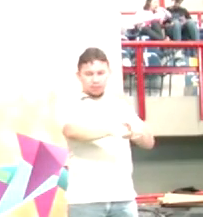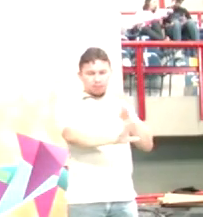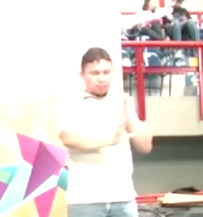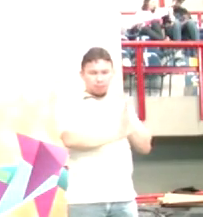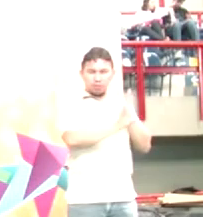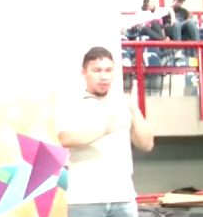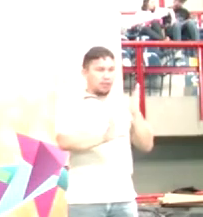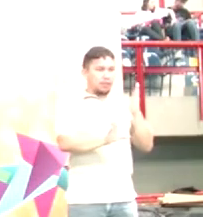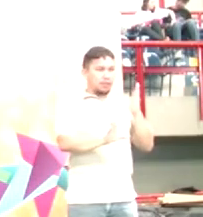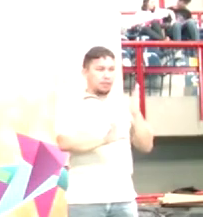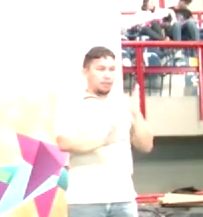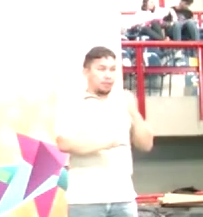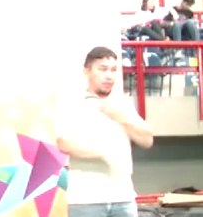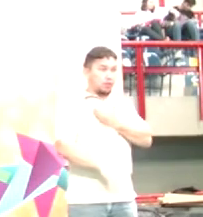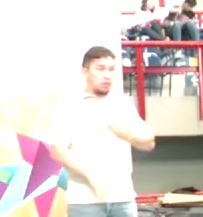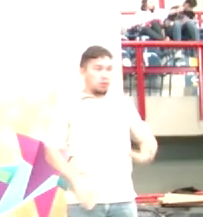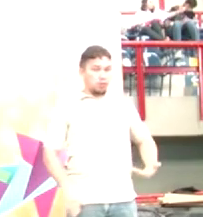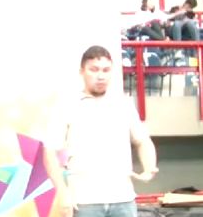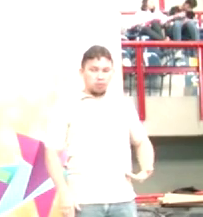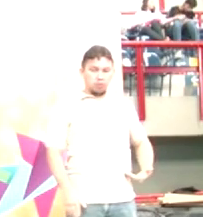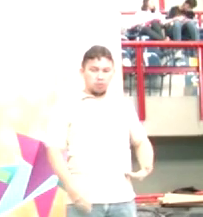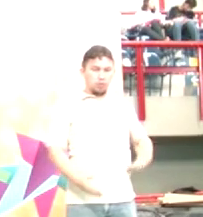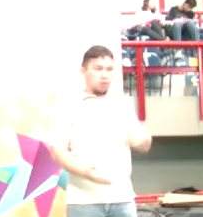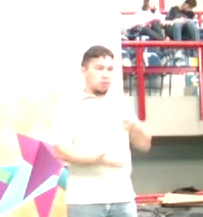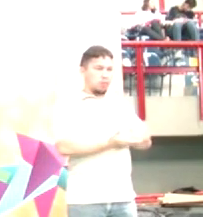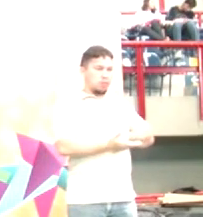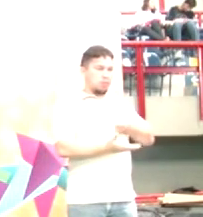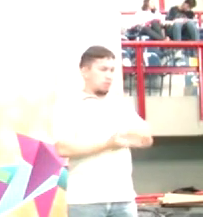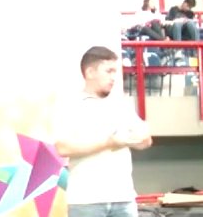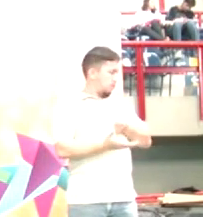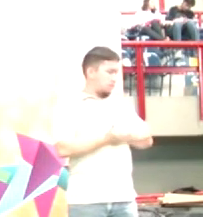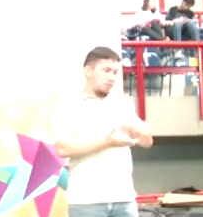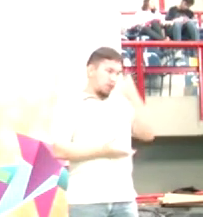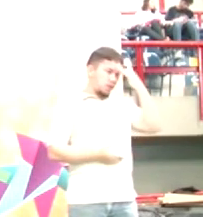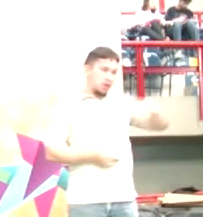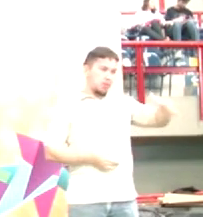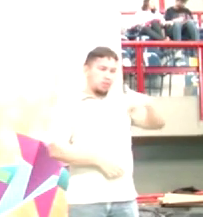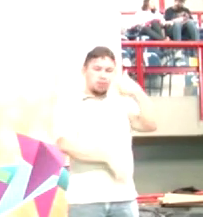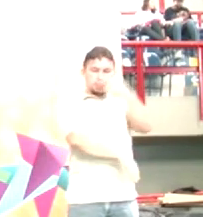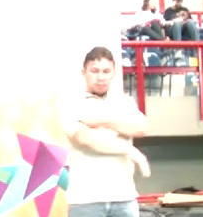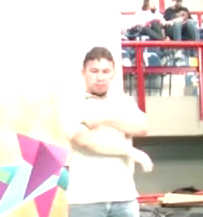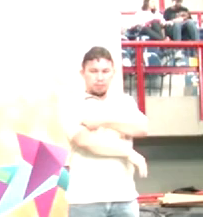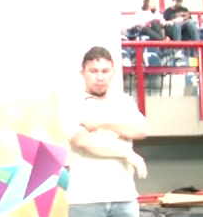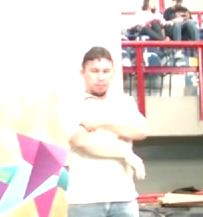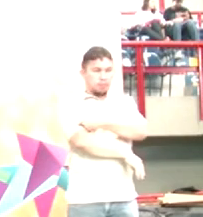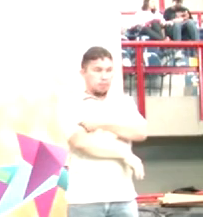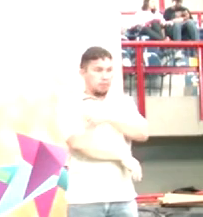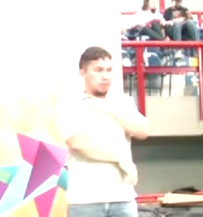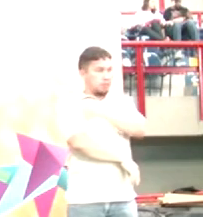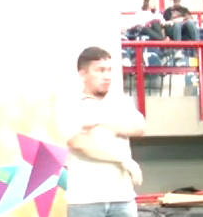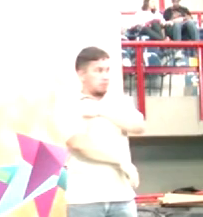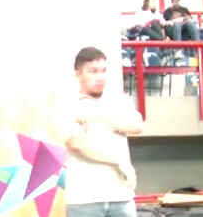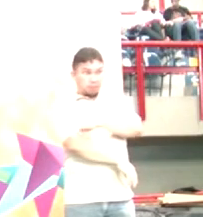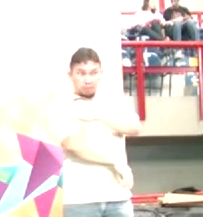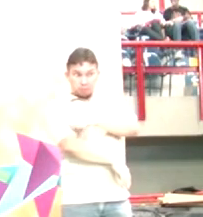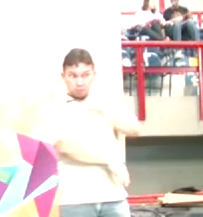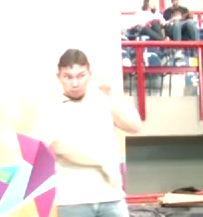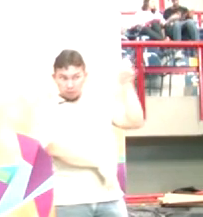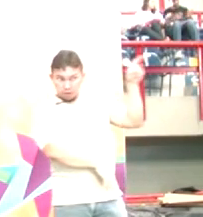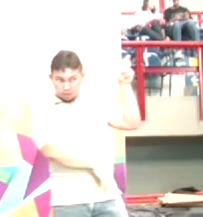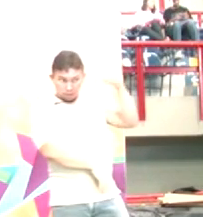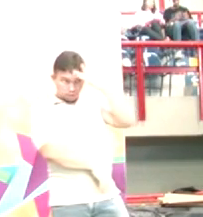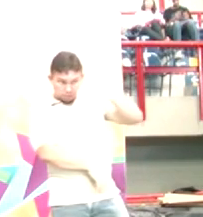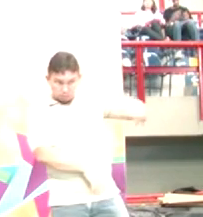ao fato de que o governo quis obrigar o povo do Rio de